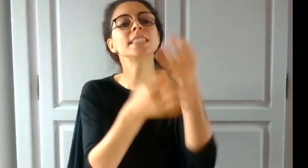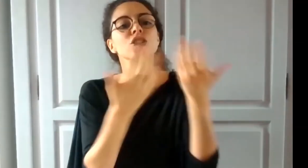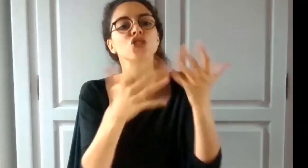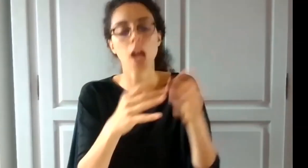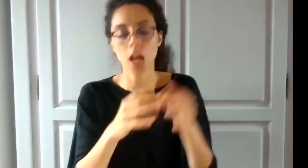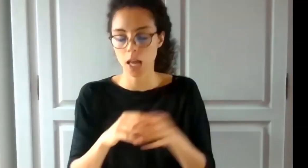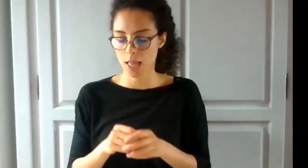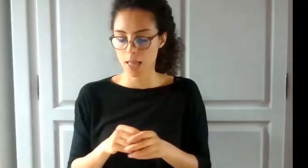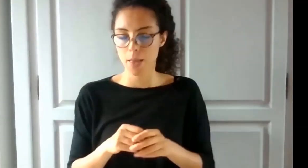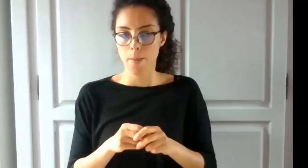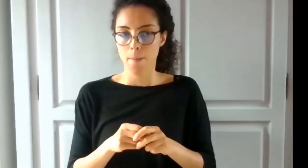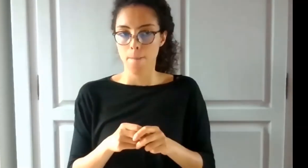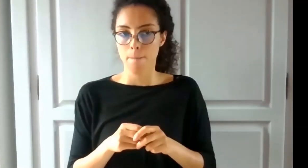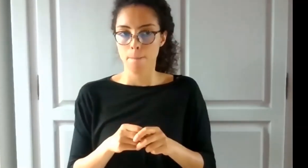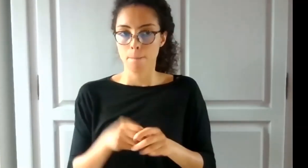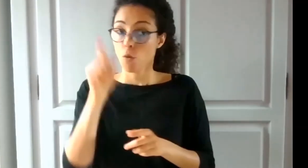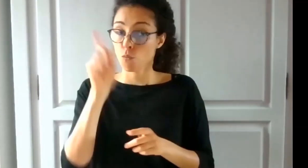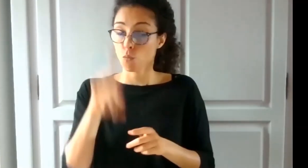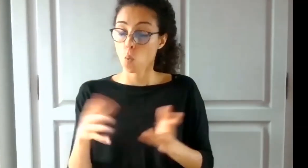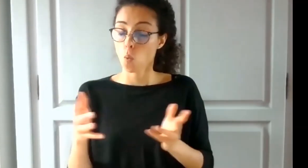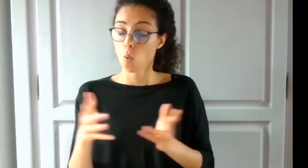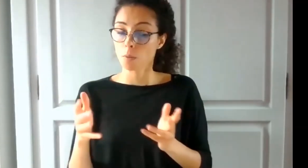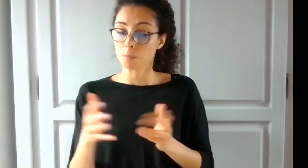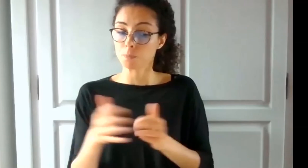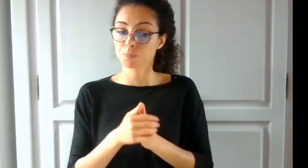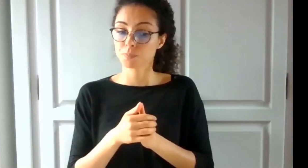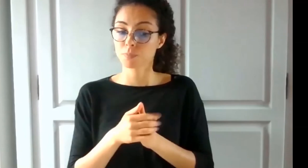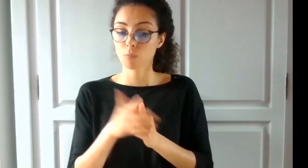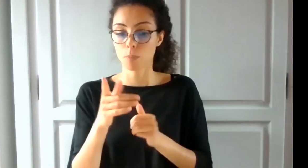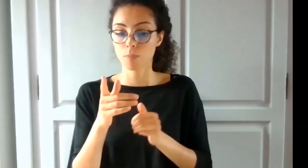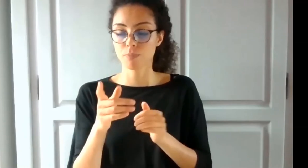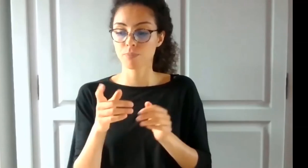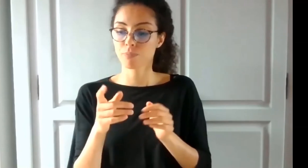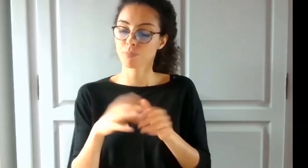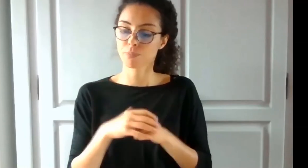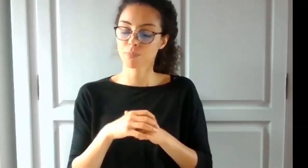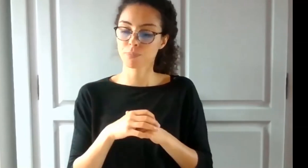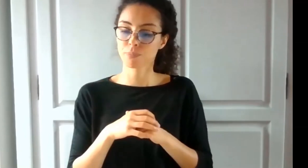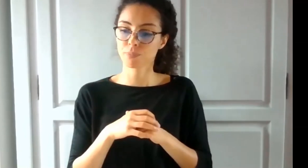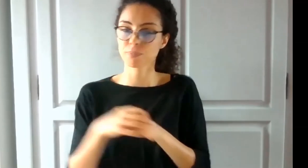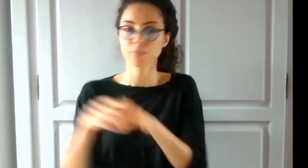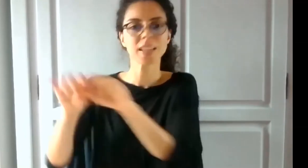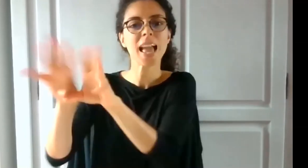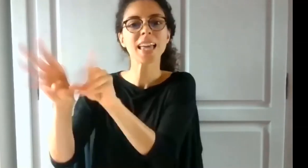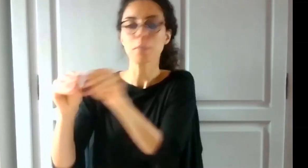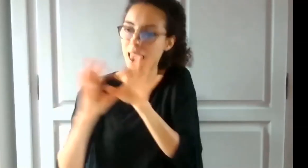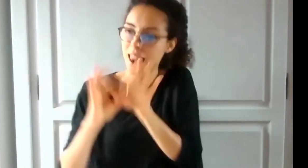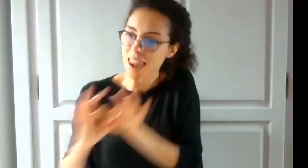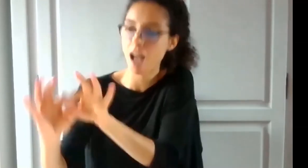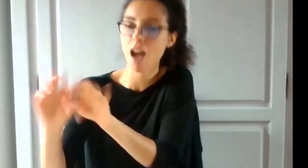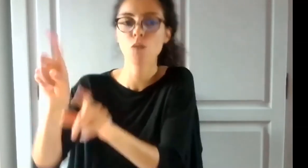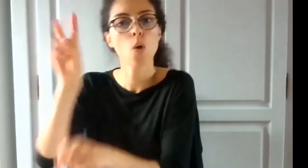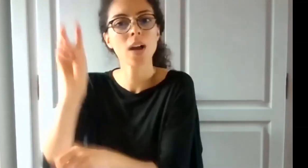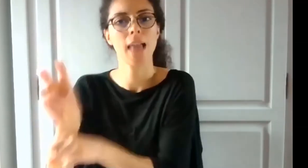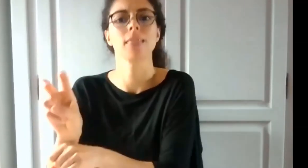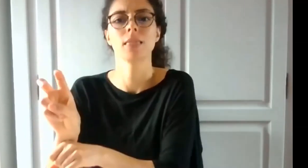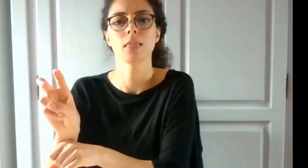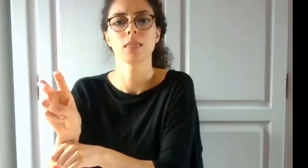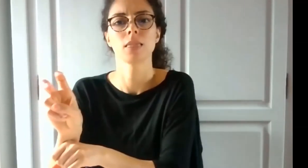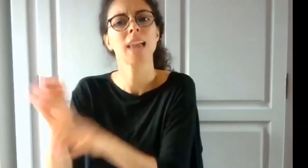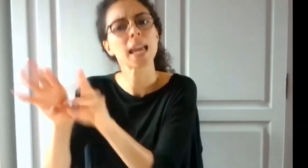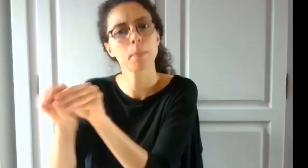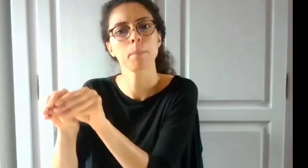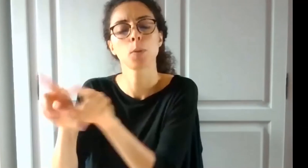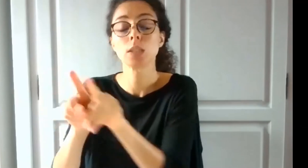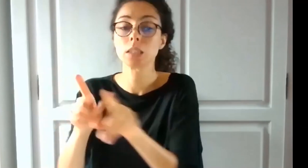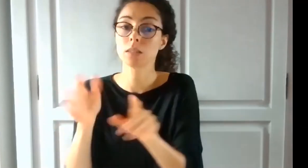que il faut organiser le lien avec l'équipe. Il y a une dimension psychologique aussi autour du